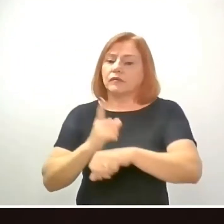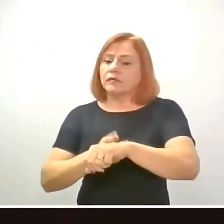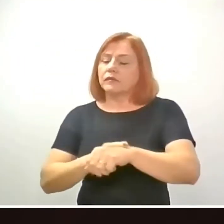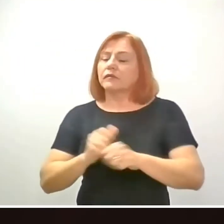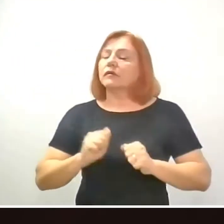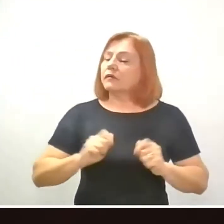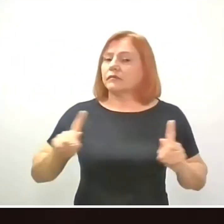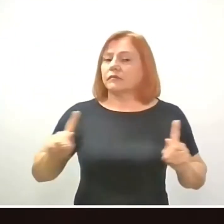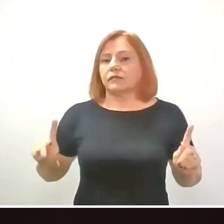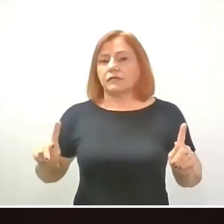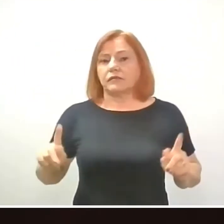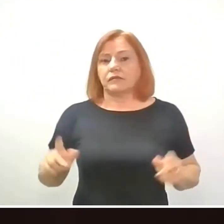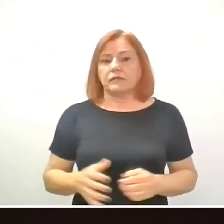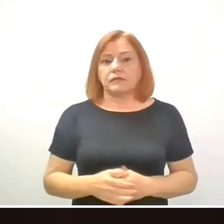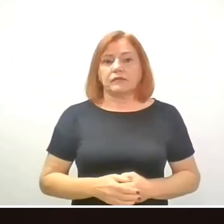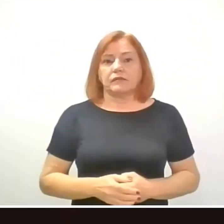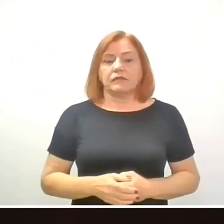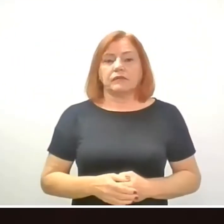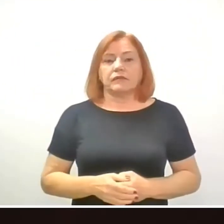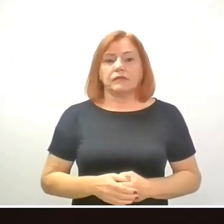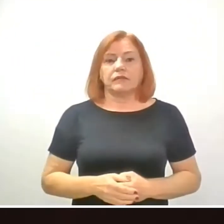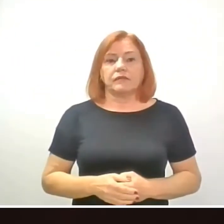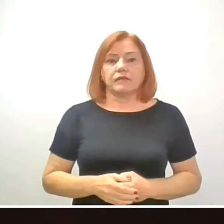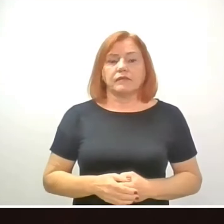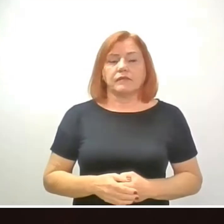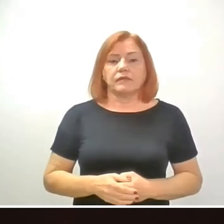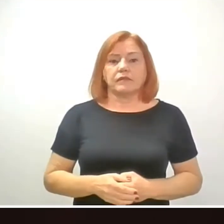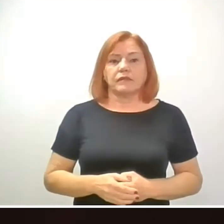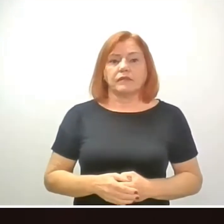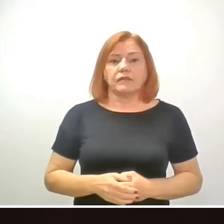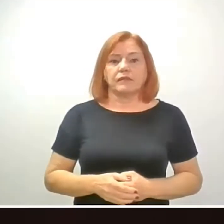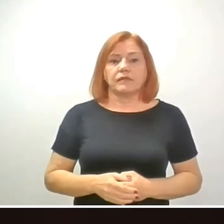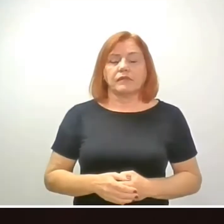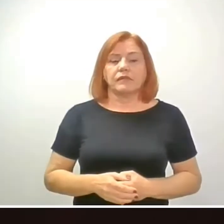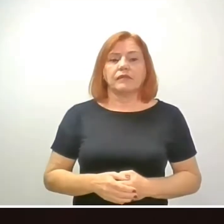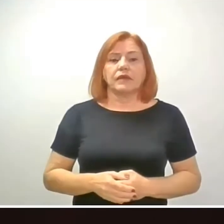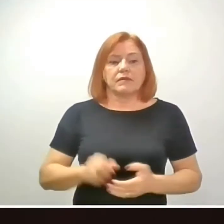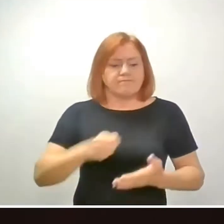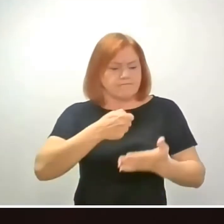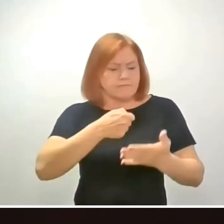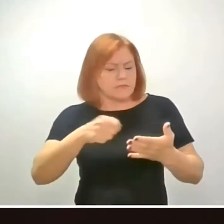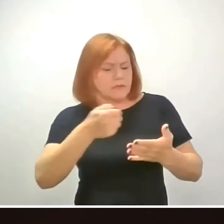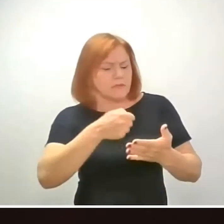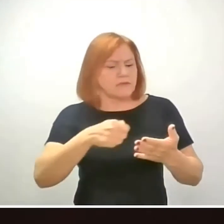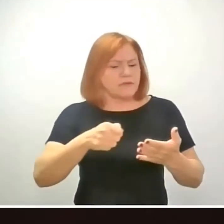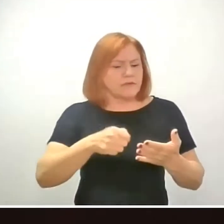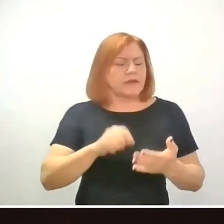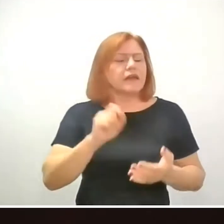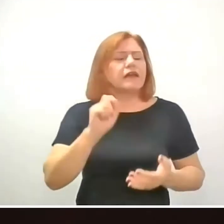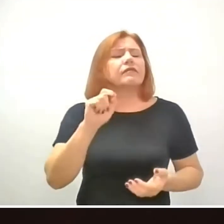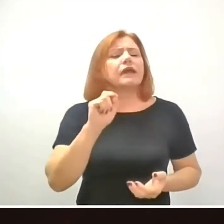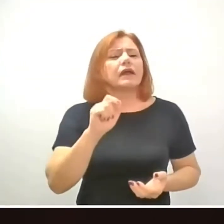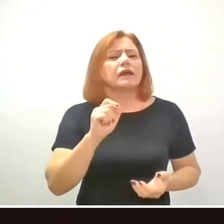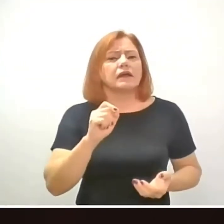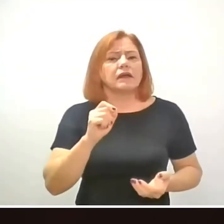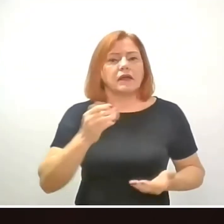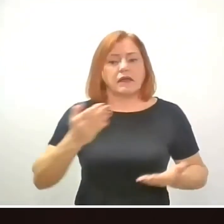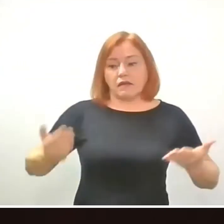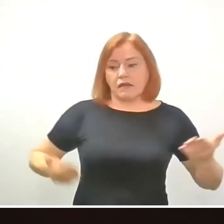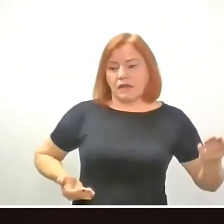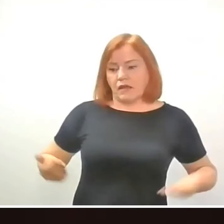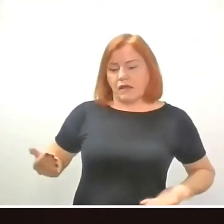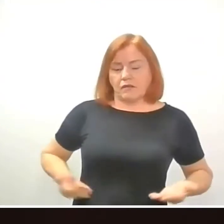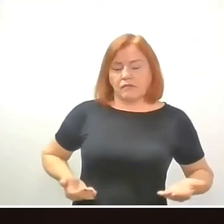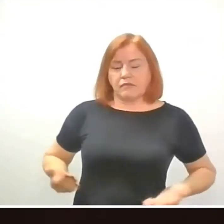já falamos uma série de mensagens sobre isso. E o problema da igreja, da igreja